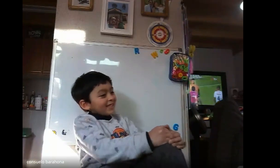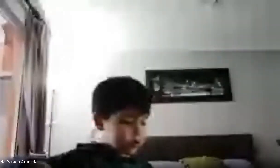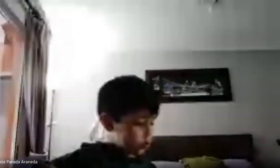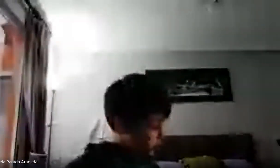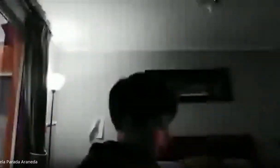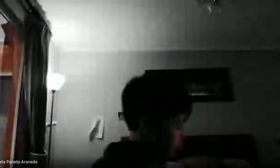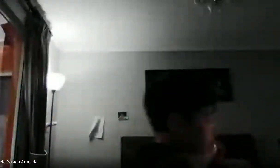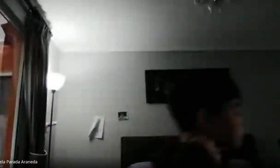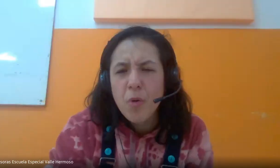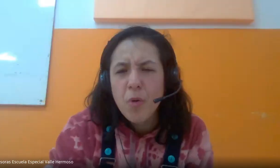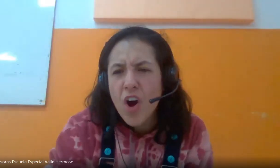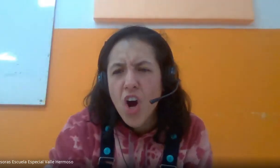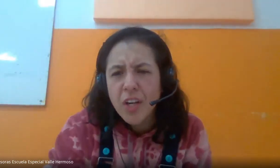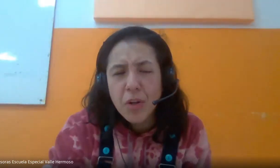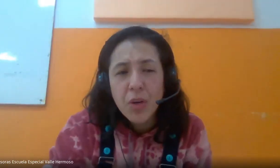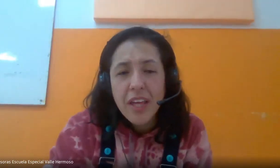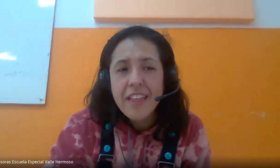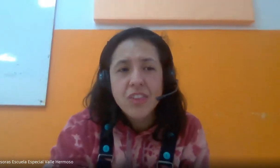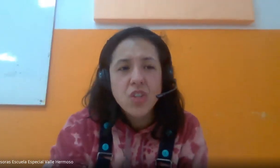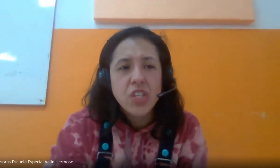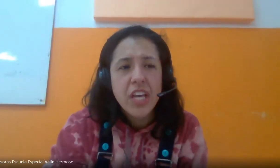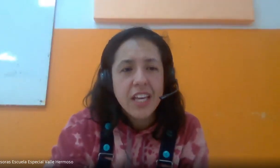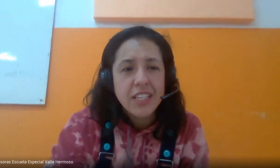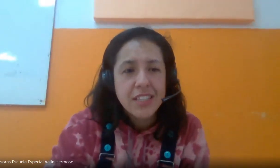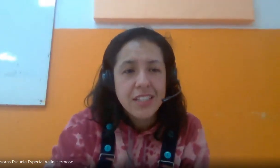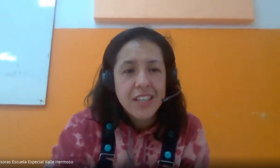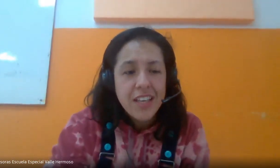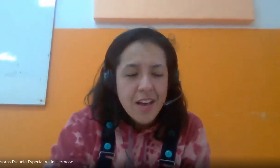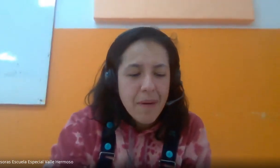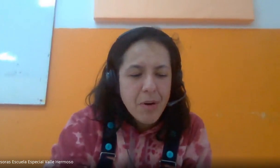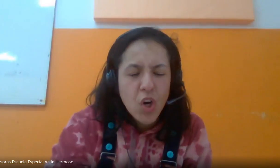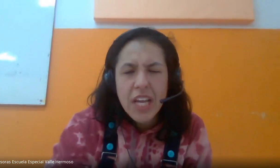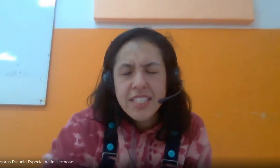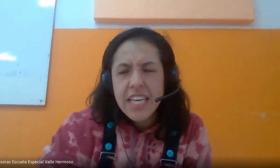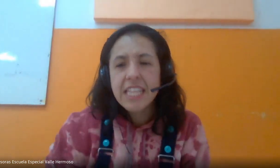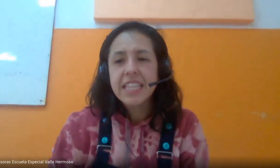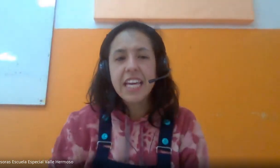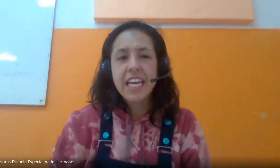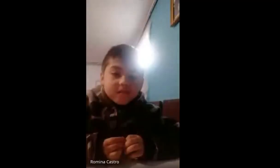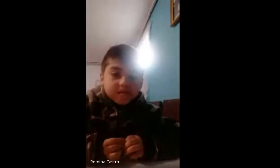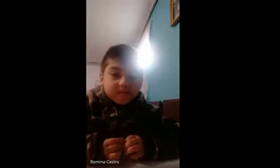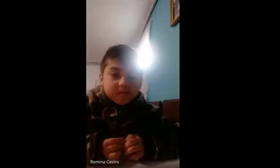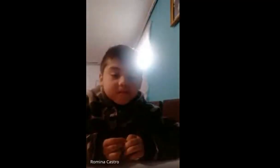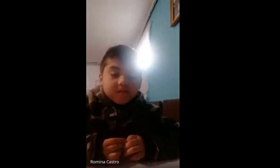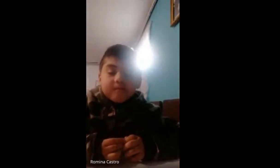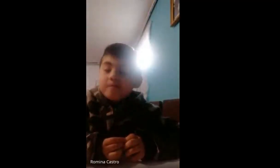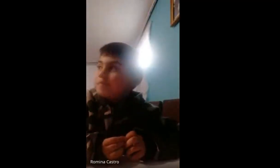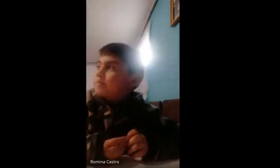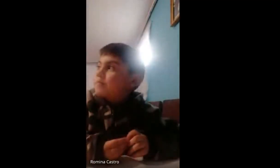Ya, no se preocupe. Otra oportunidad entonces. Vamos con la siguiente. No se